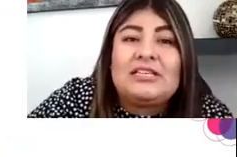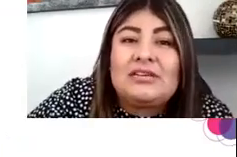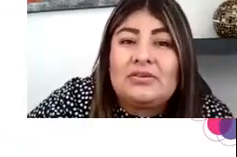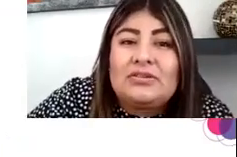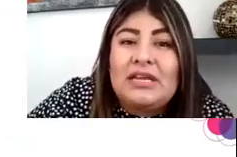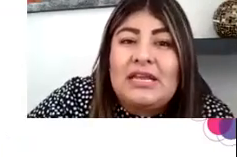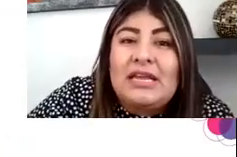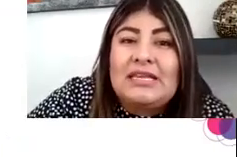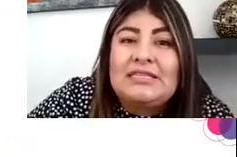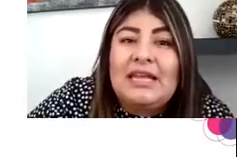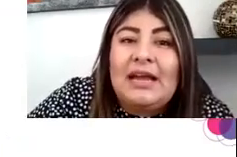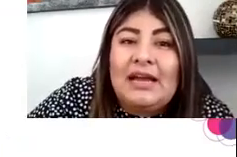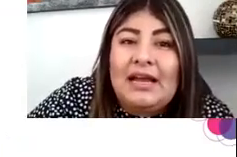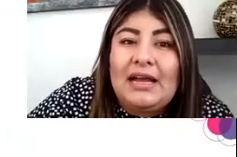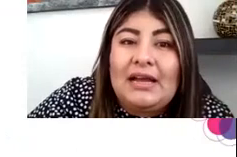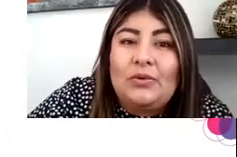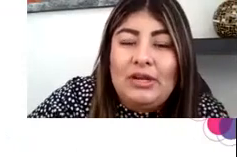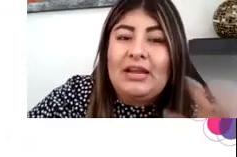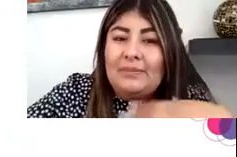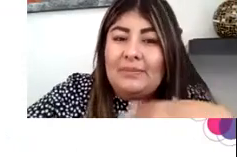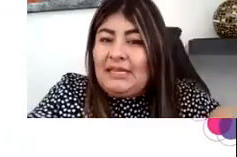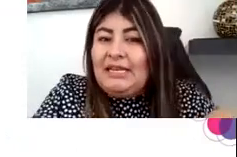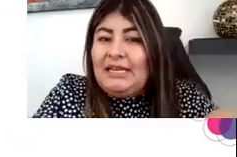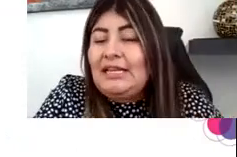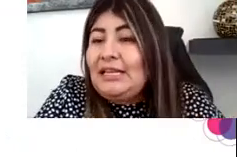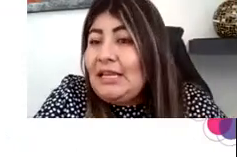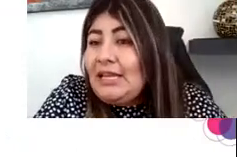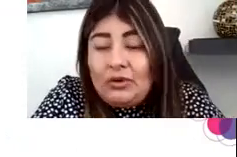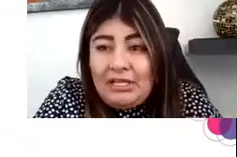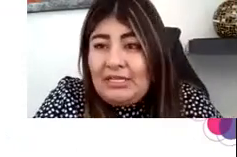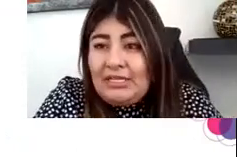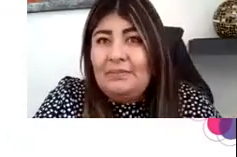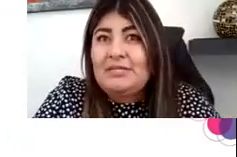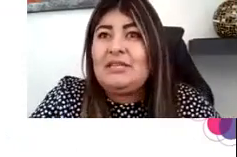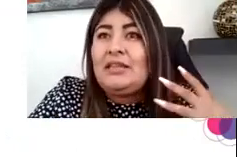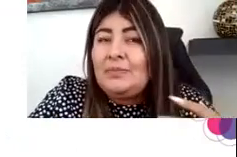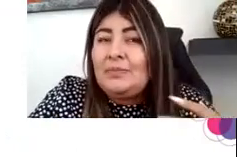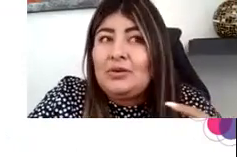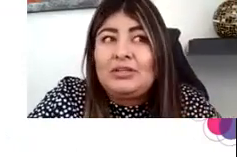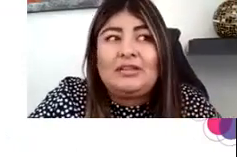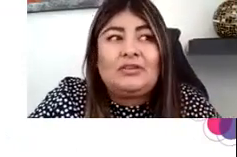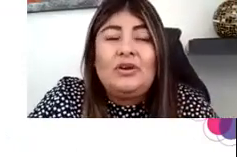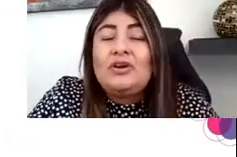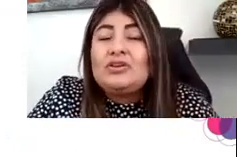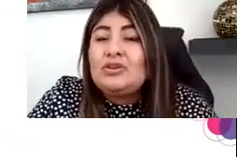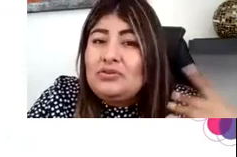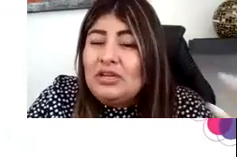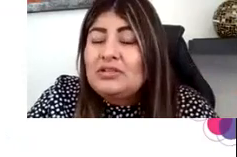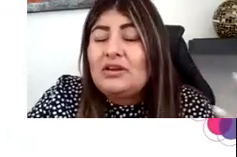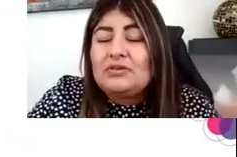chicos, está únicamente la gente que no tiene discapacidad y por lo tanto son los únicos que gozan